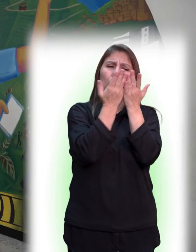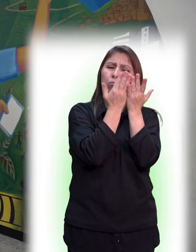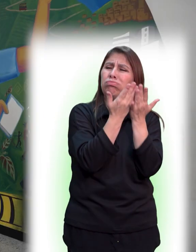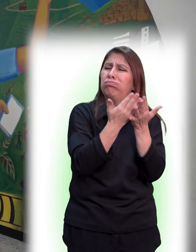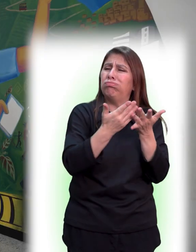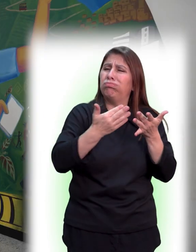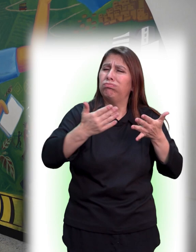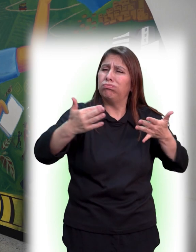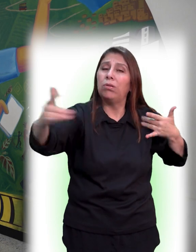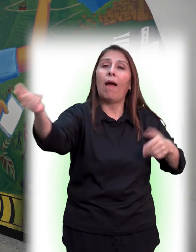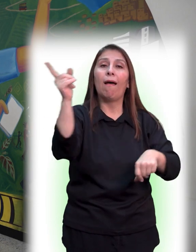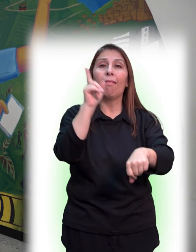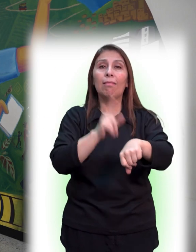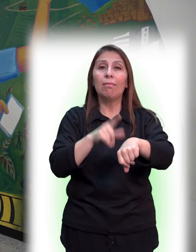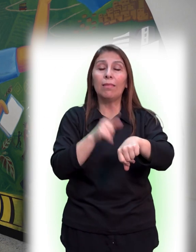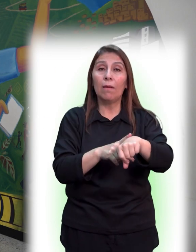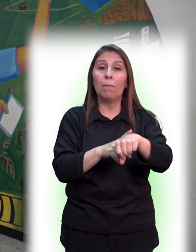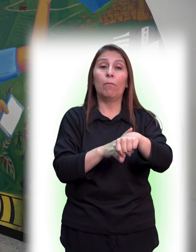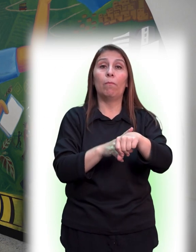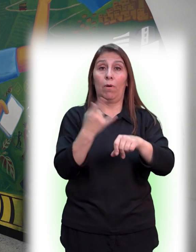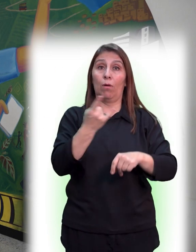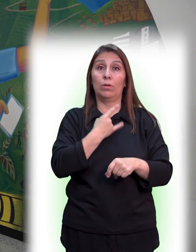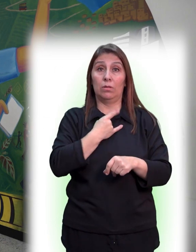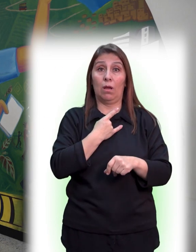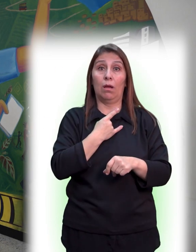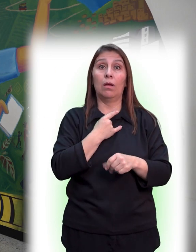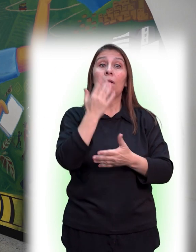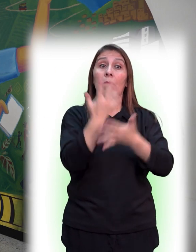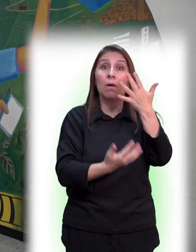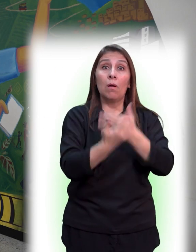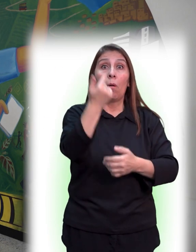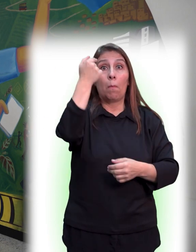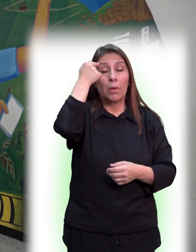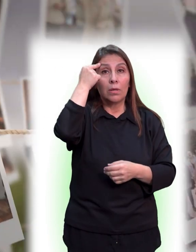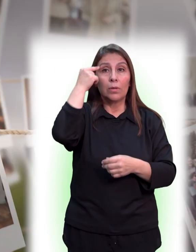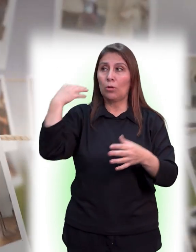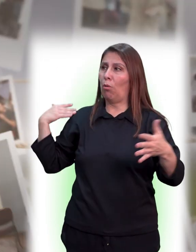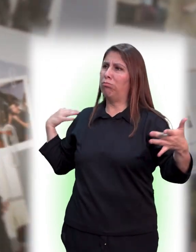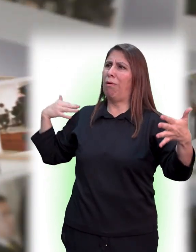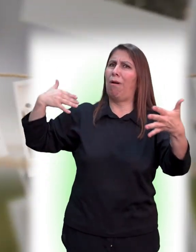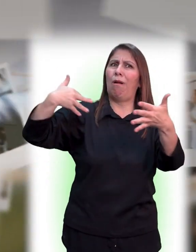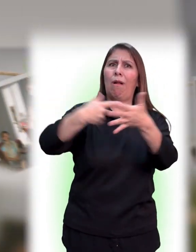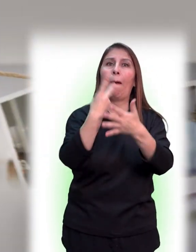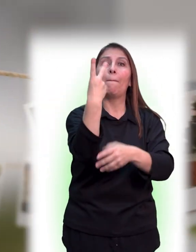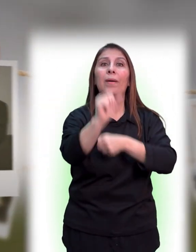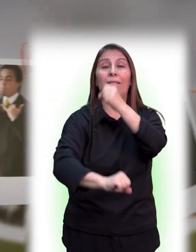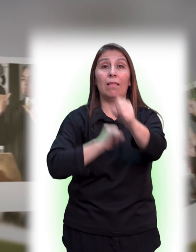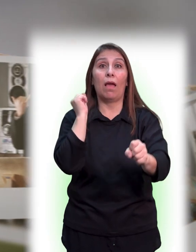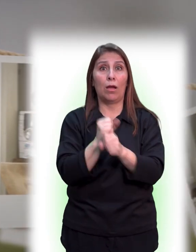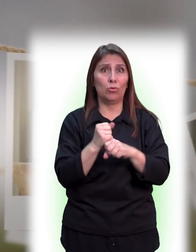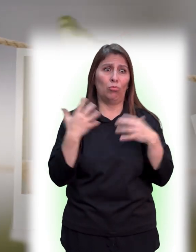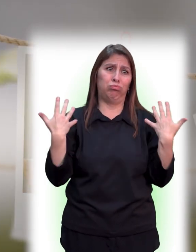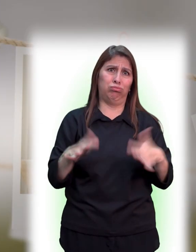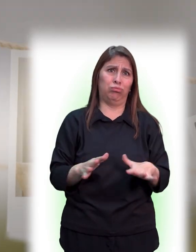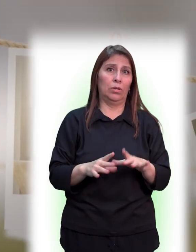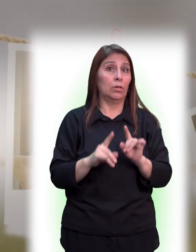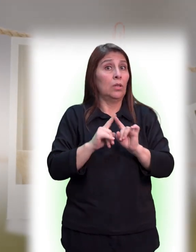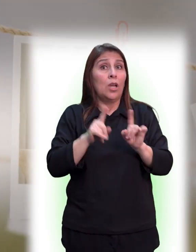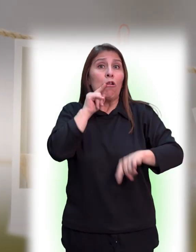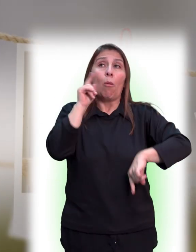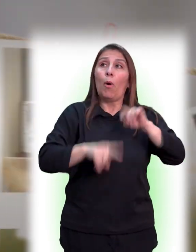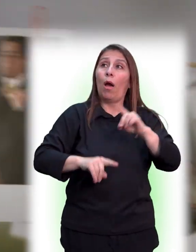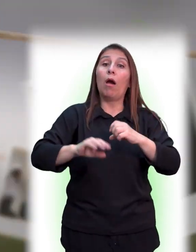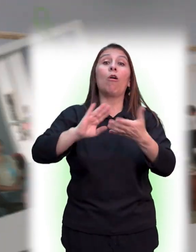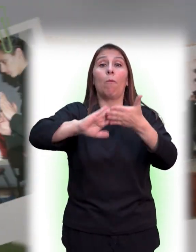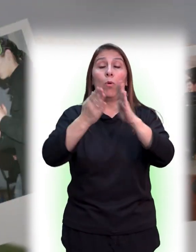que la Universidad Pedagógica Nacional y el Proyecto Manos y Pensamiento ha recorrido a través de estos 20 años. Pero esto no hubiera sido posible